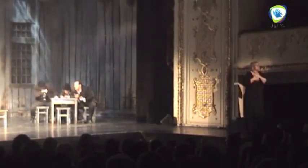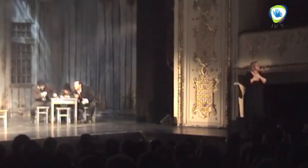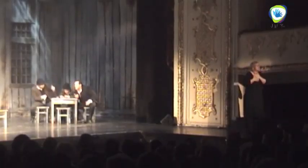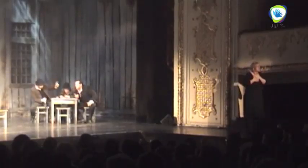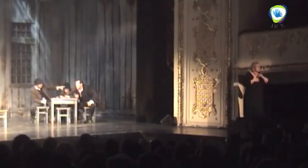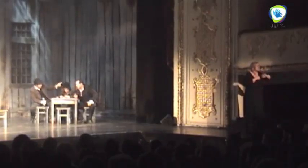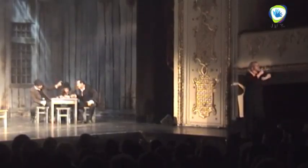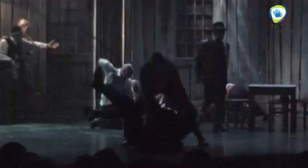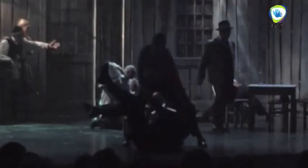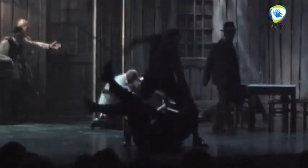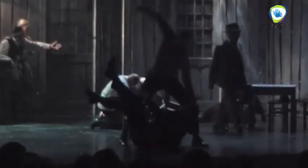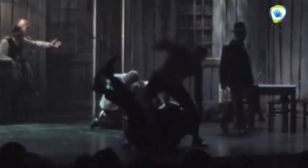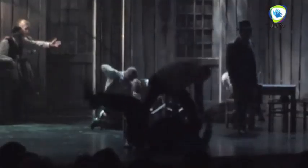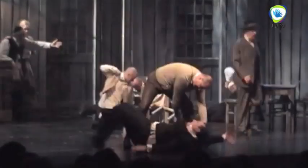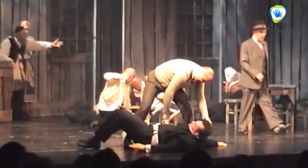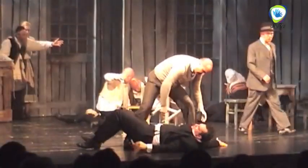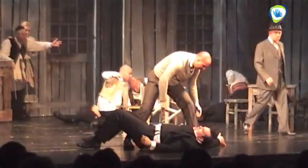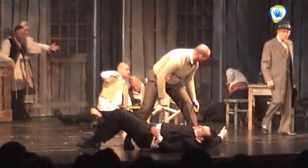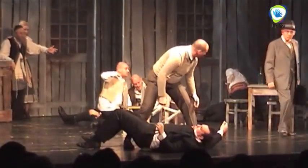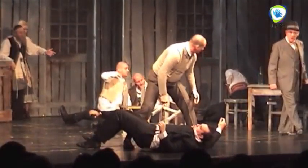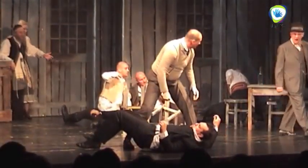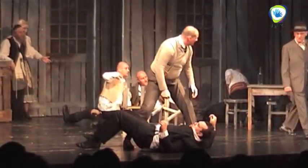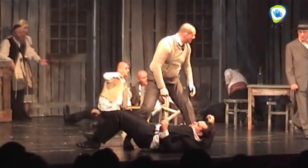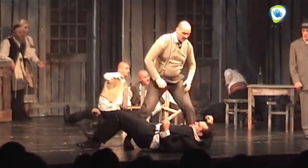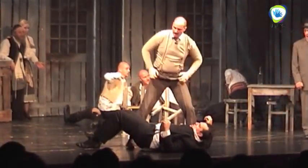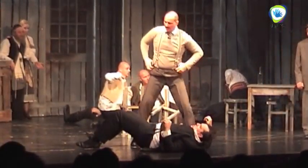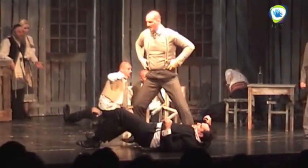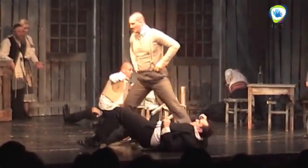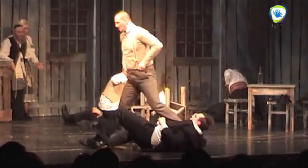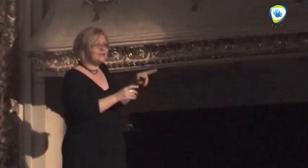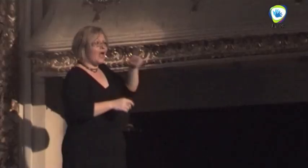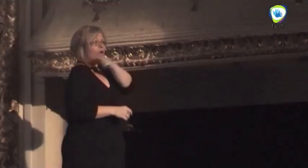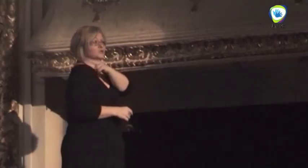pénzt, újra vagyunk, igaz, fiú? Így van,